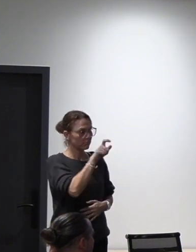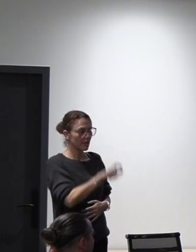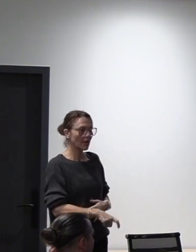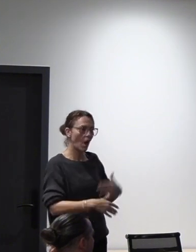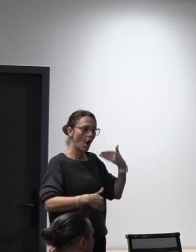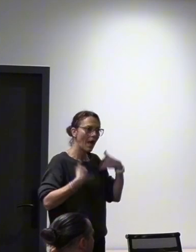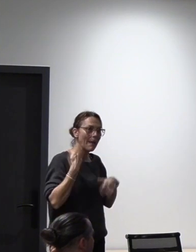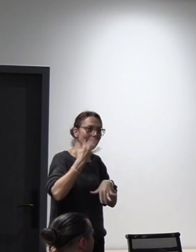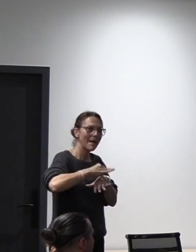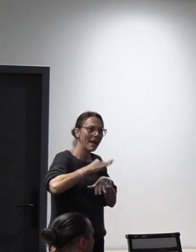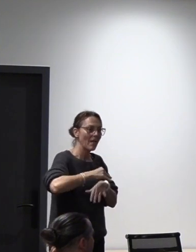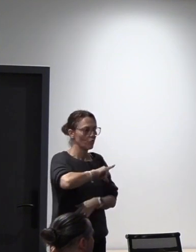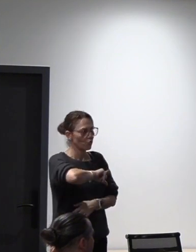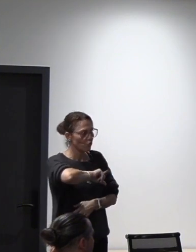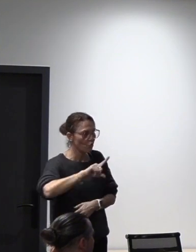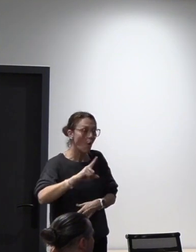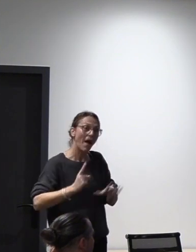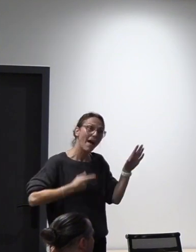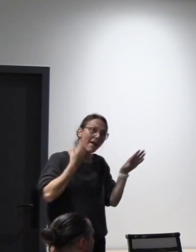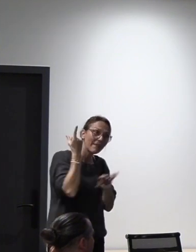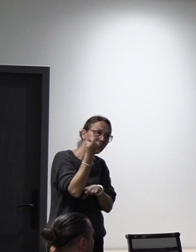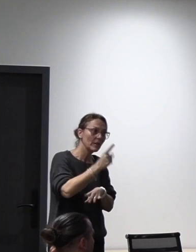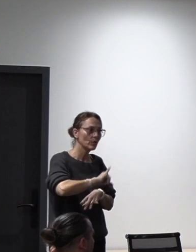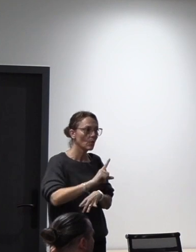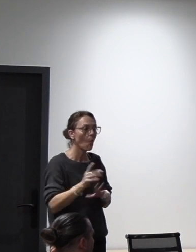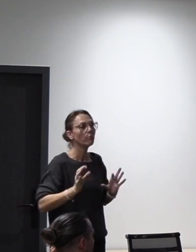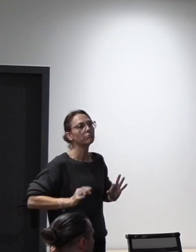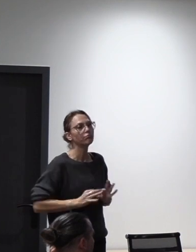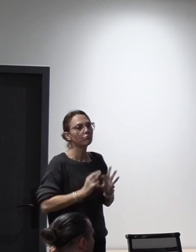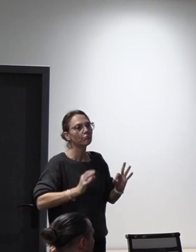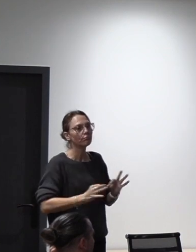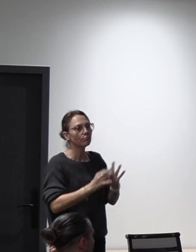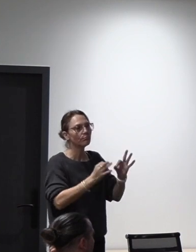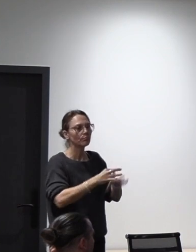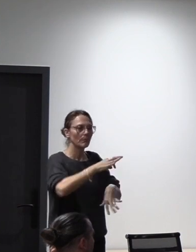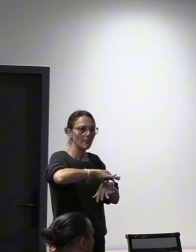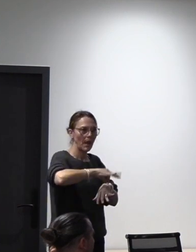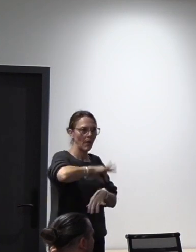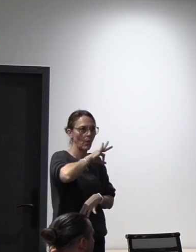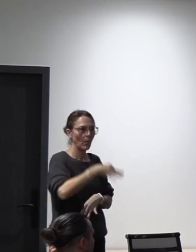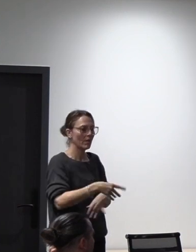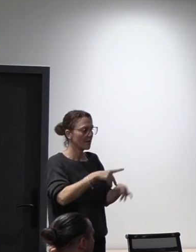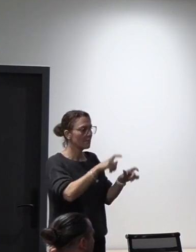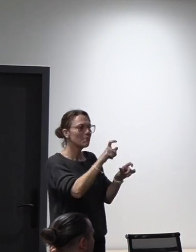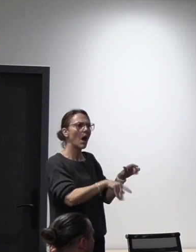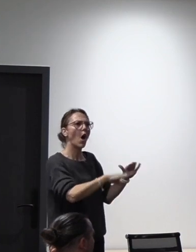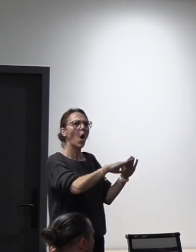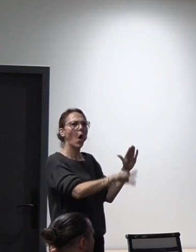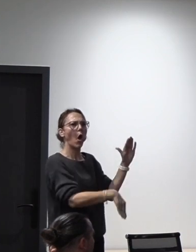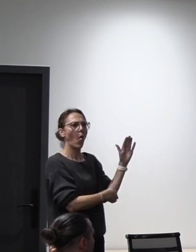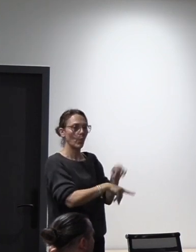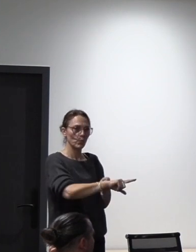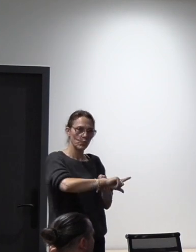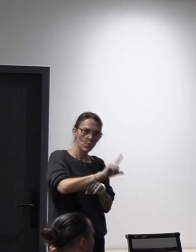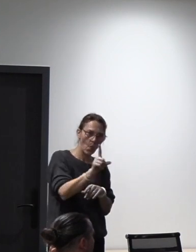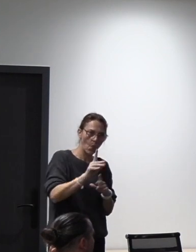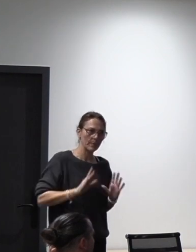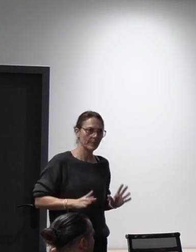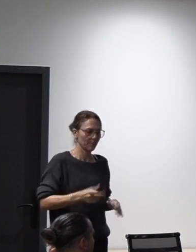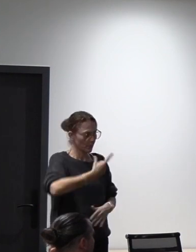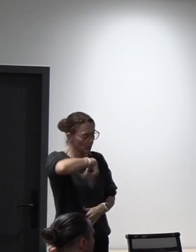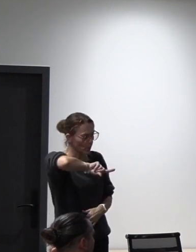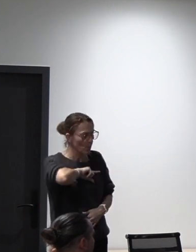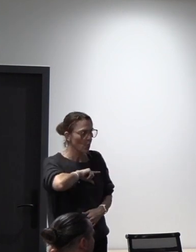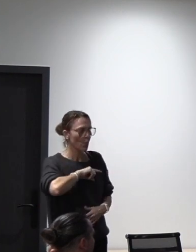n'est pas malade définitivement, ponctuellement oui, ça n'est pas non plus une sous-personne, vous l'avez compris. Notre regard et